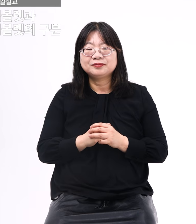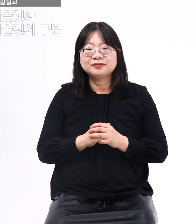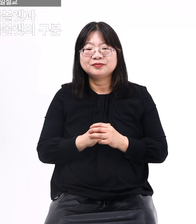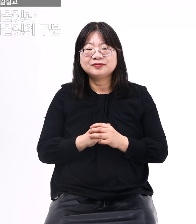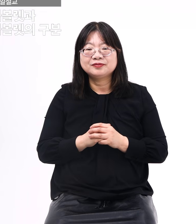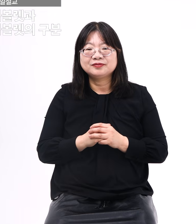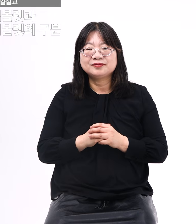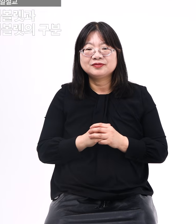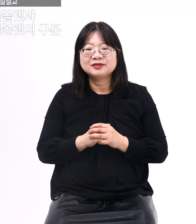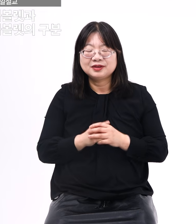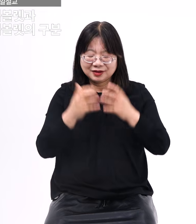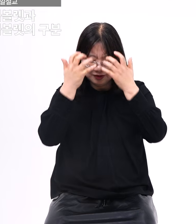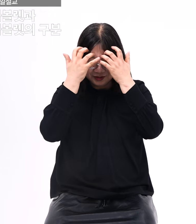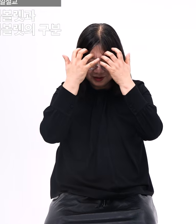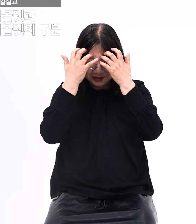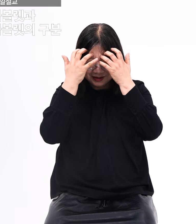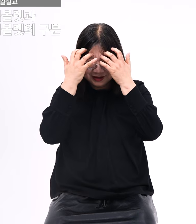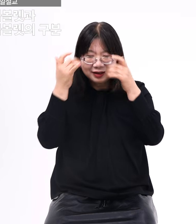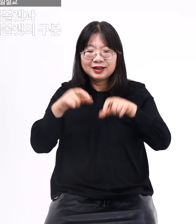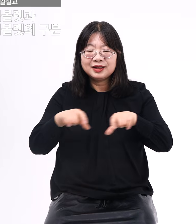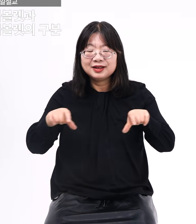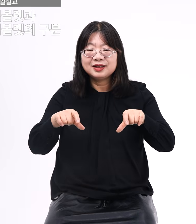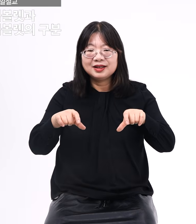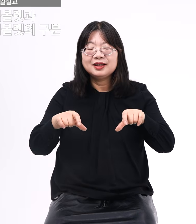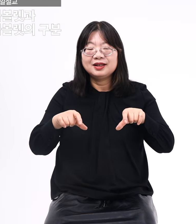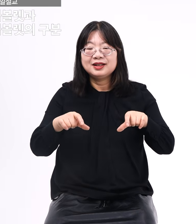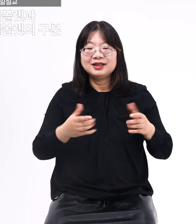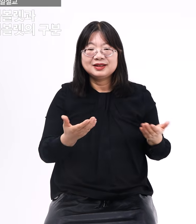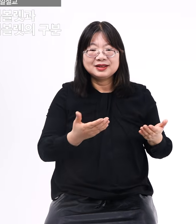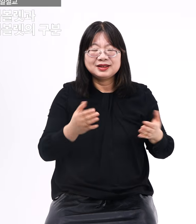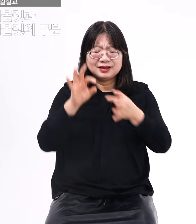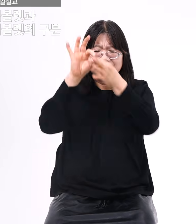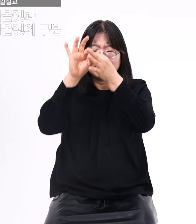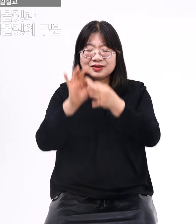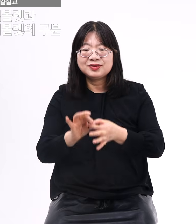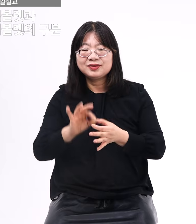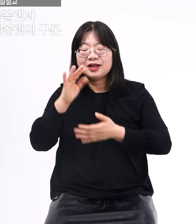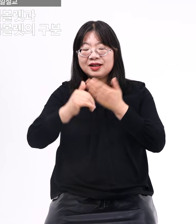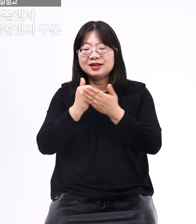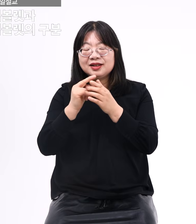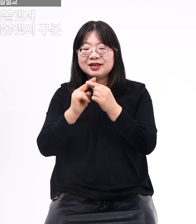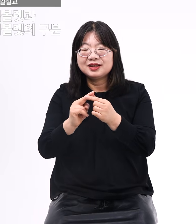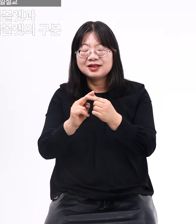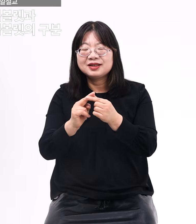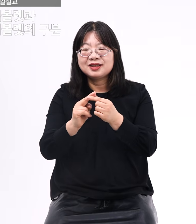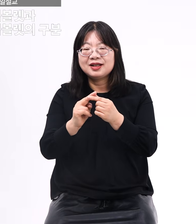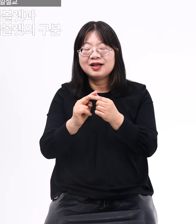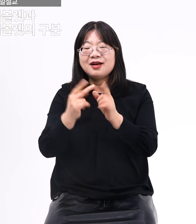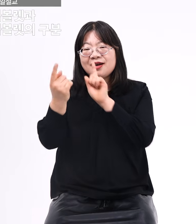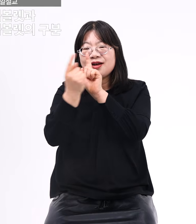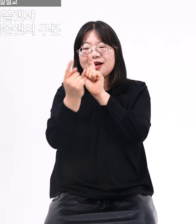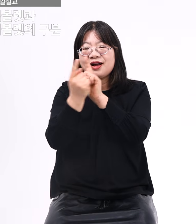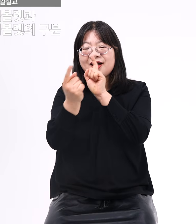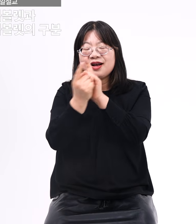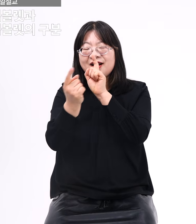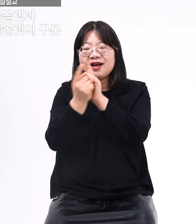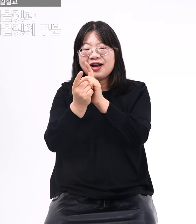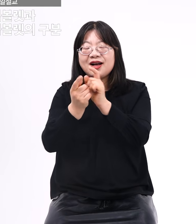그래서 그 고통스러운 일상의 서사가 끊임없이 하나님과 치열하게 살아내는